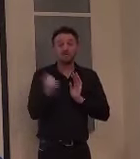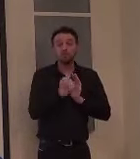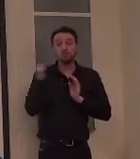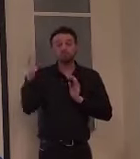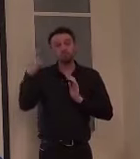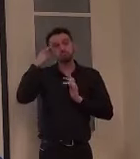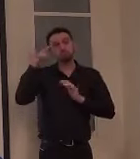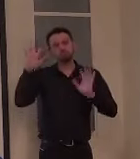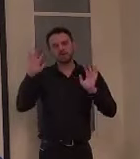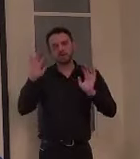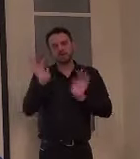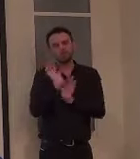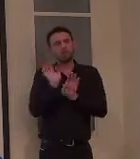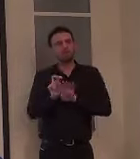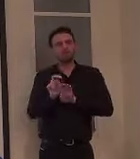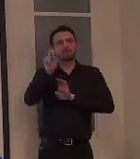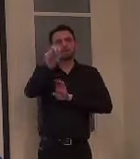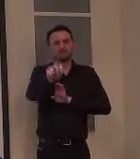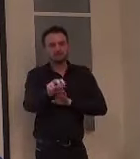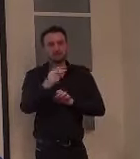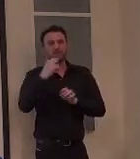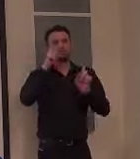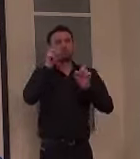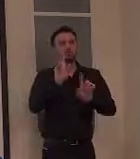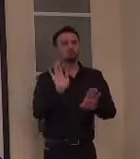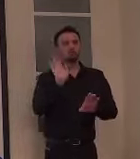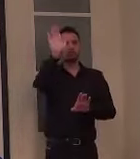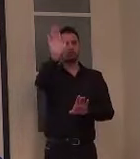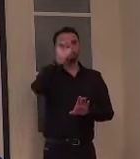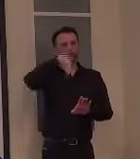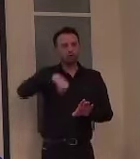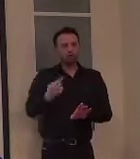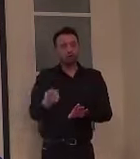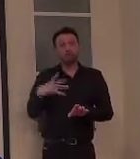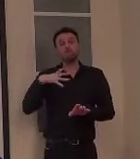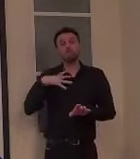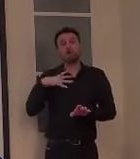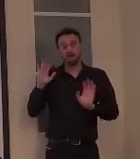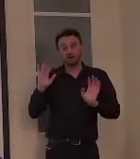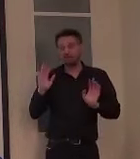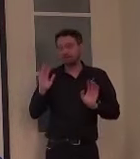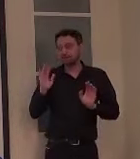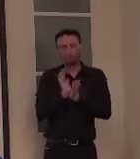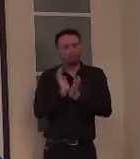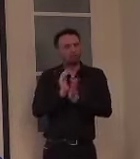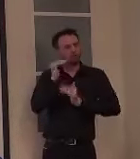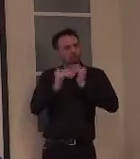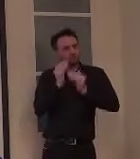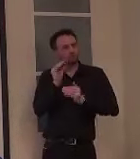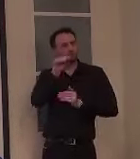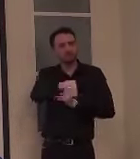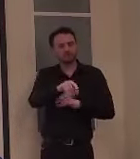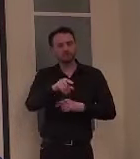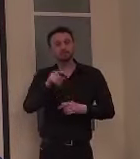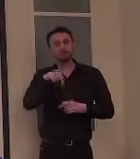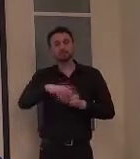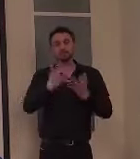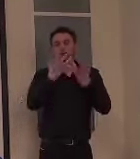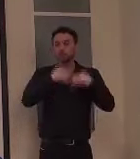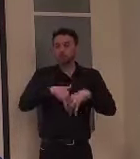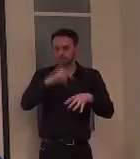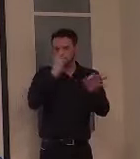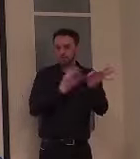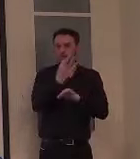todavía está futuro nos marcaría evolucionar un pasito más el proyecto pedagógico